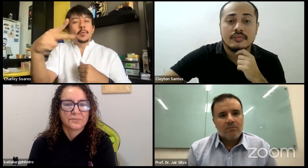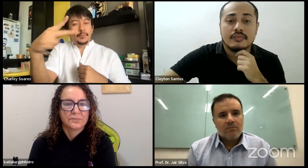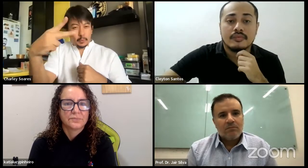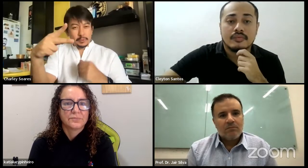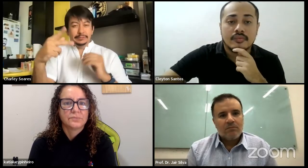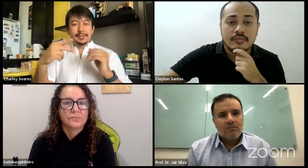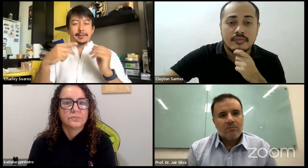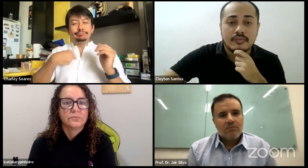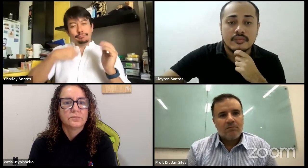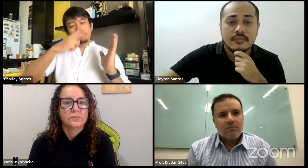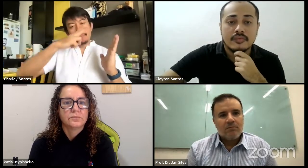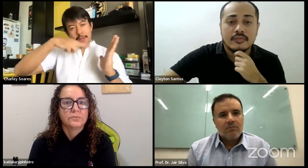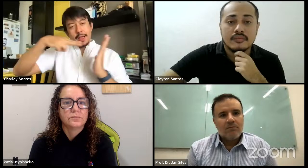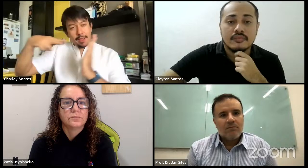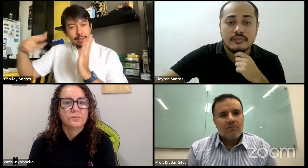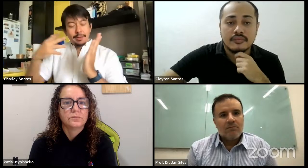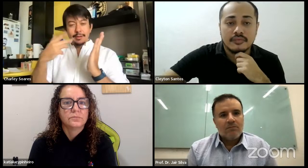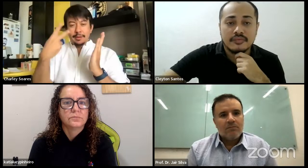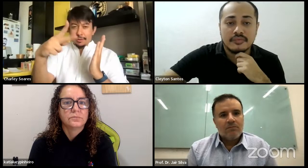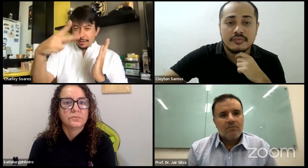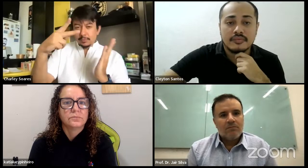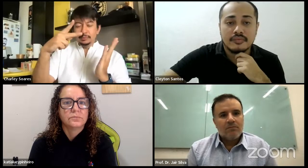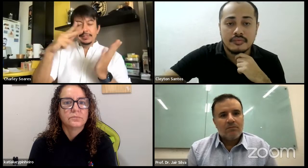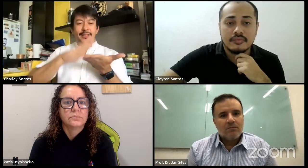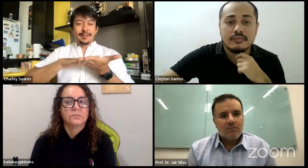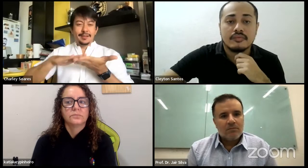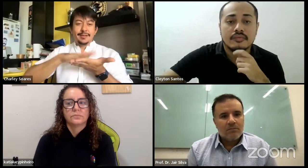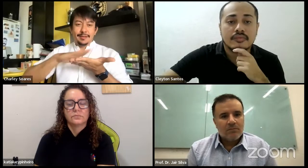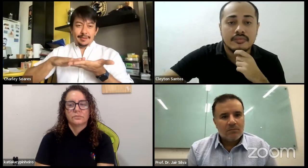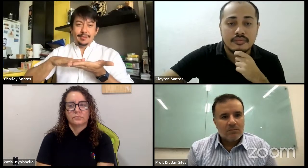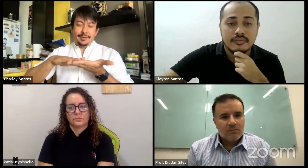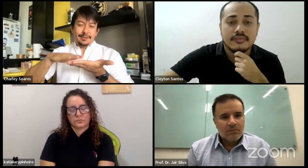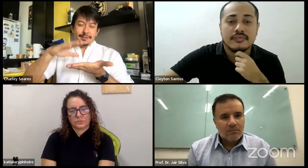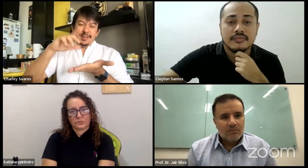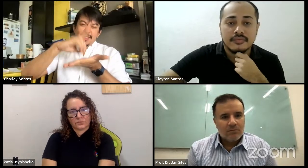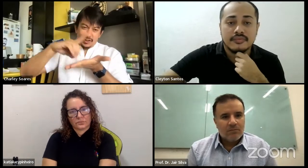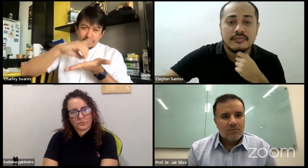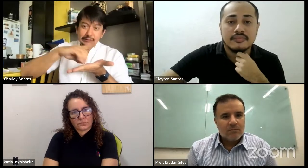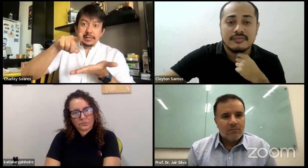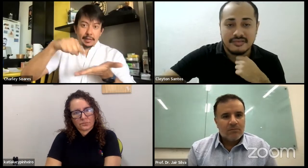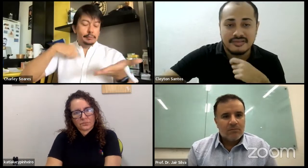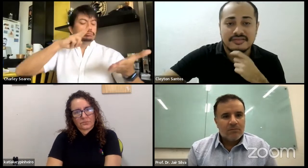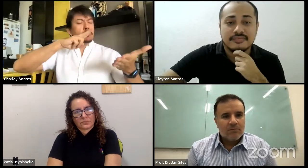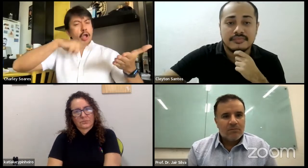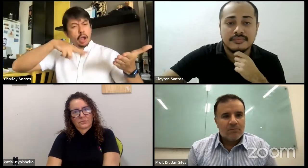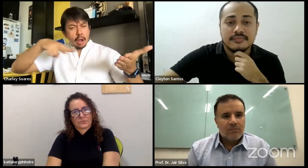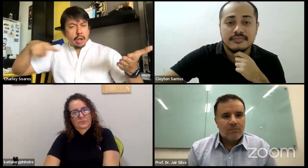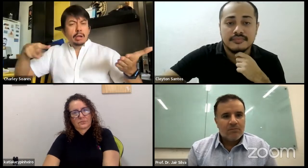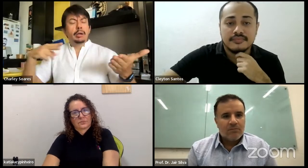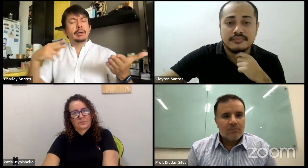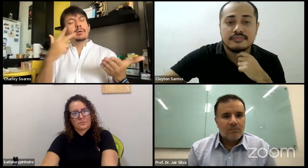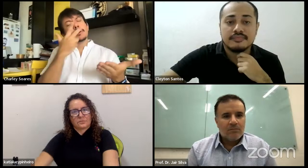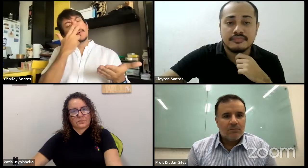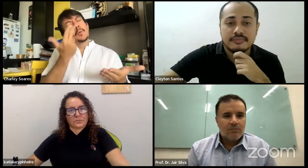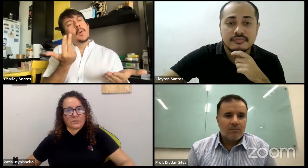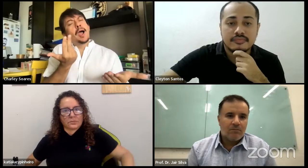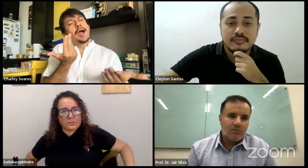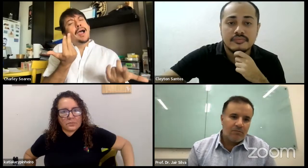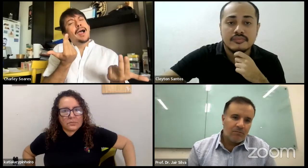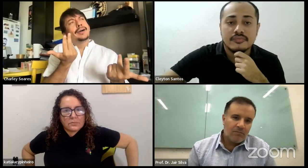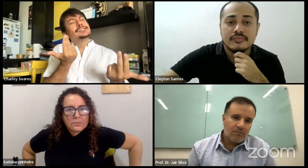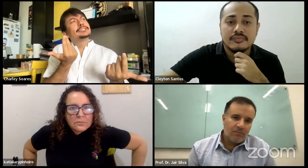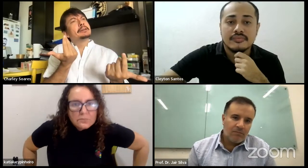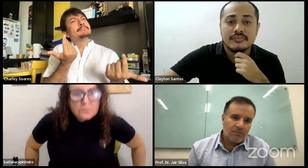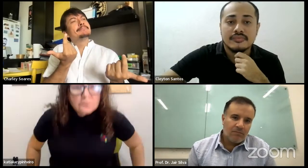também aceitaram, né, essas sugestões, né? Então, eu li a sua dissertação,